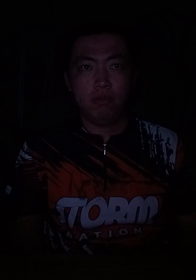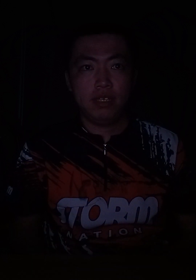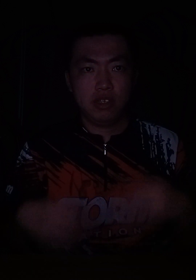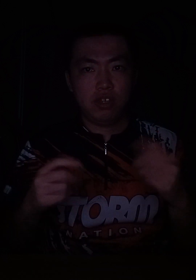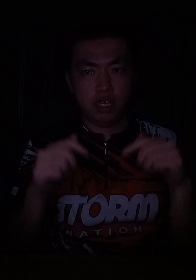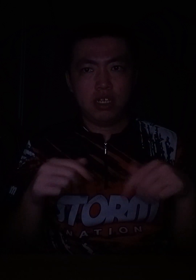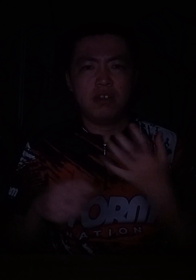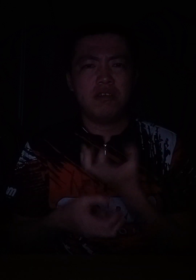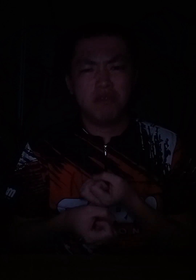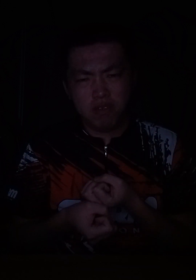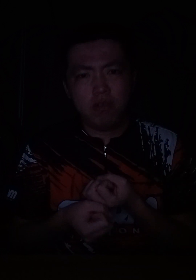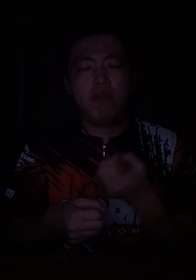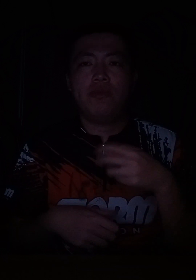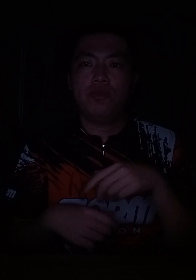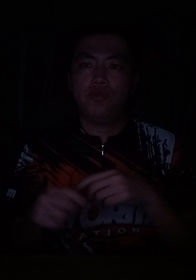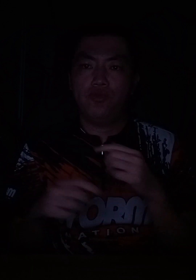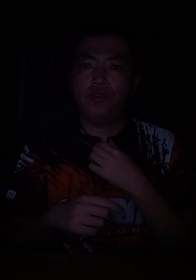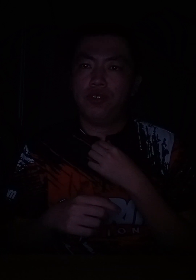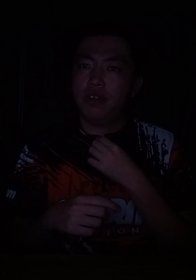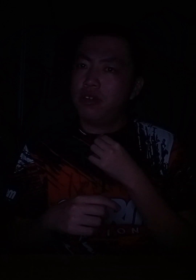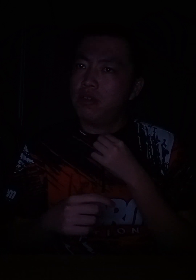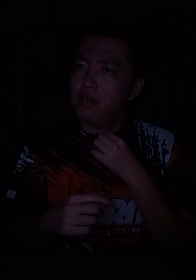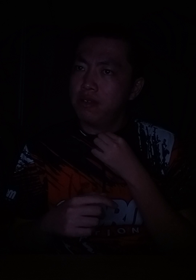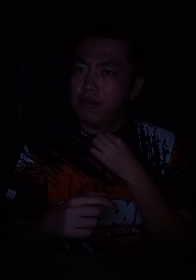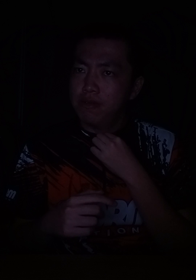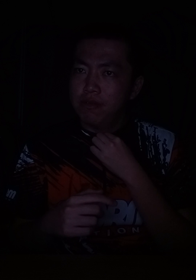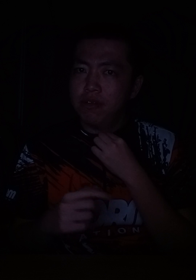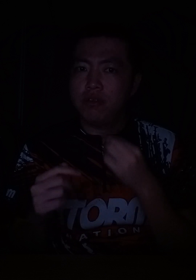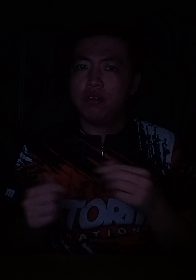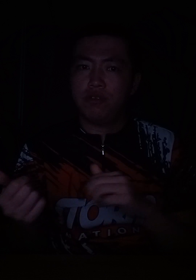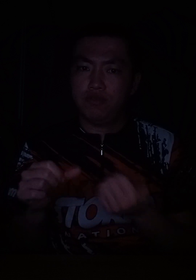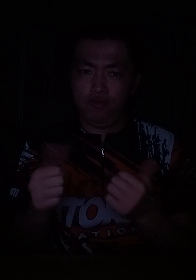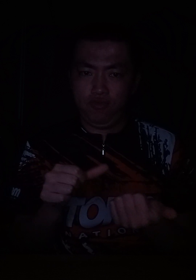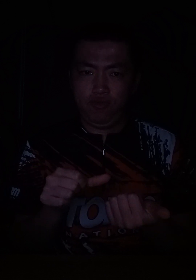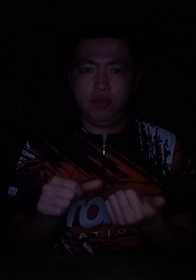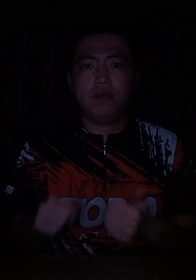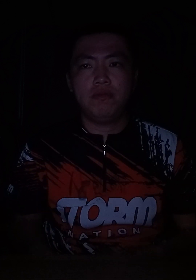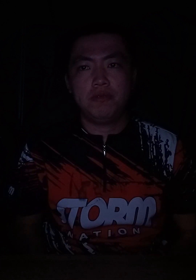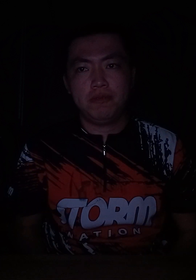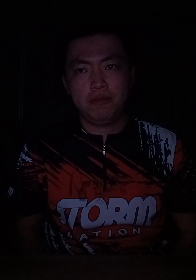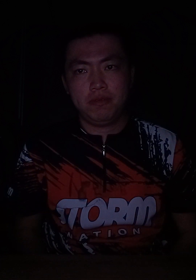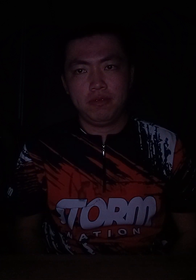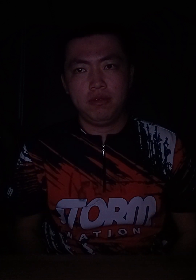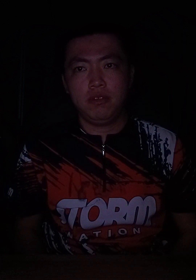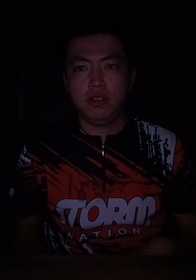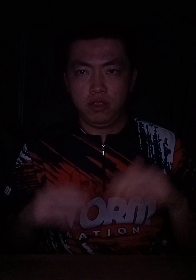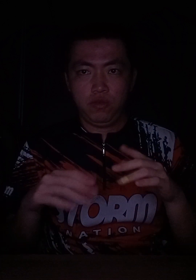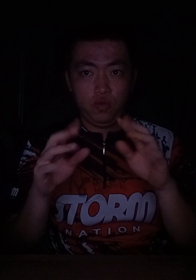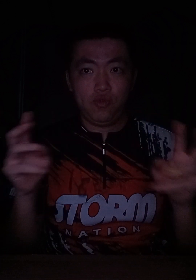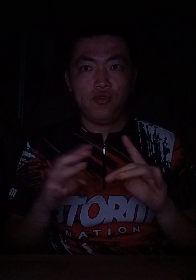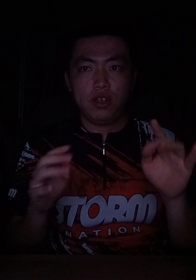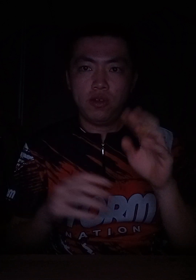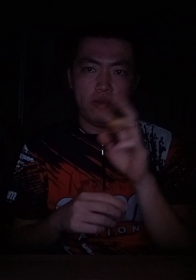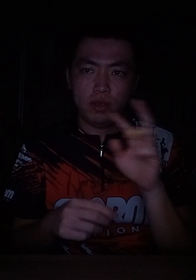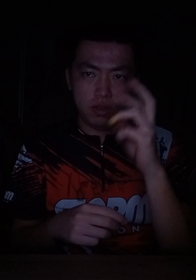A씨는 심정지 상태로 발견돼 병원으로 이송됐지만 끝내 숨졌습니다. 정부는 지난 2019년 고시를 통해